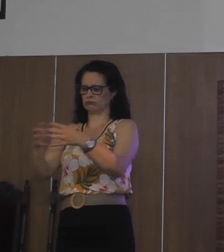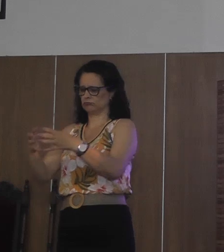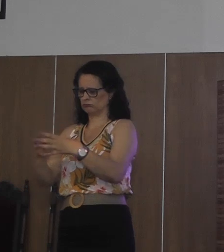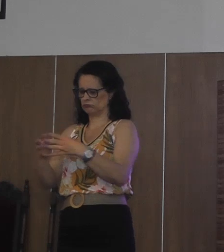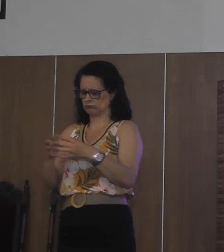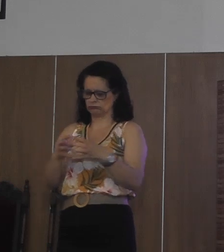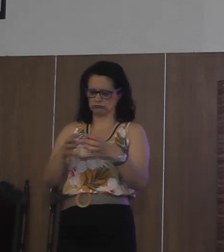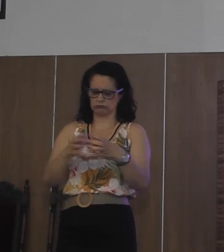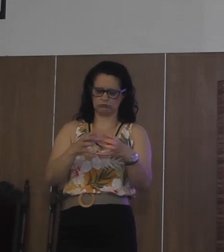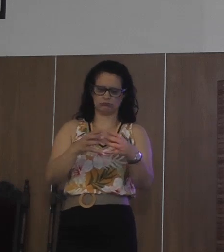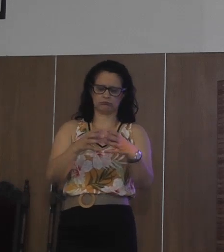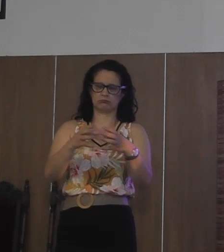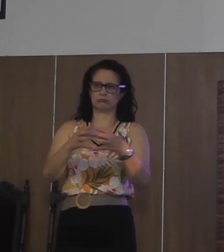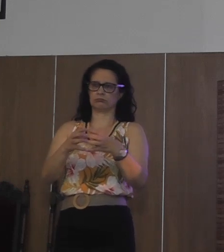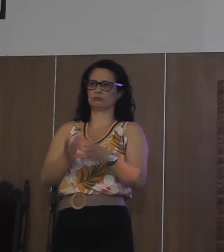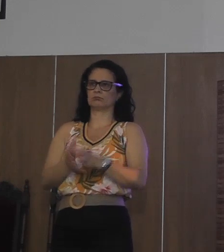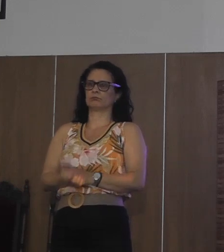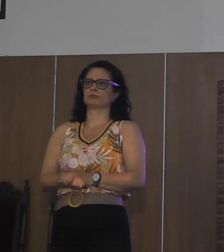inúmeros nomes.